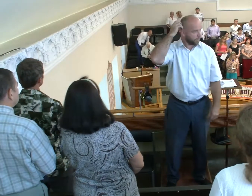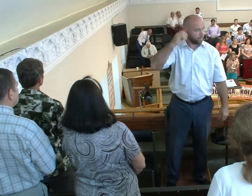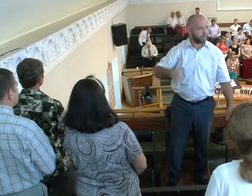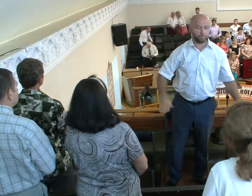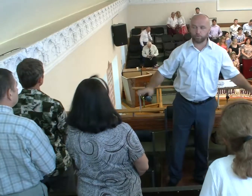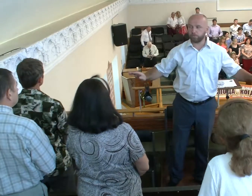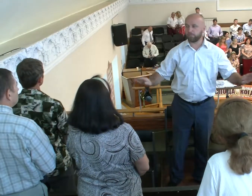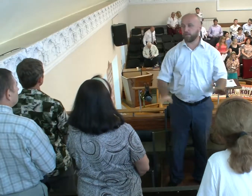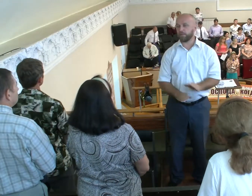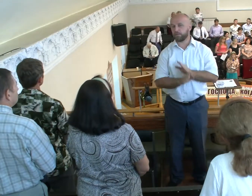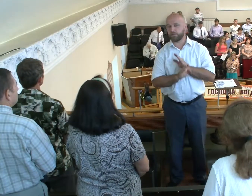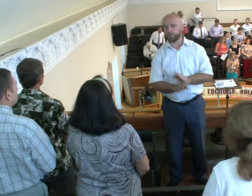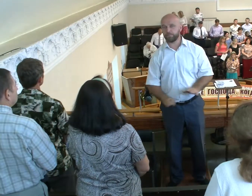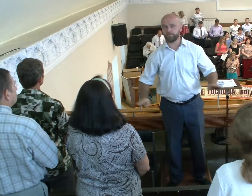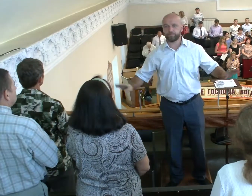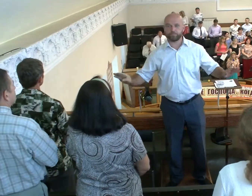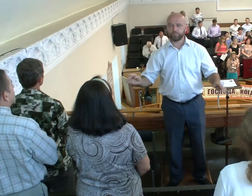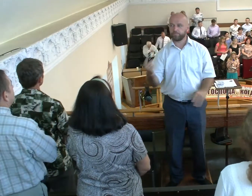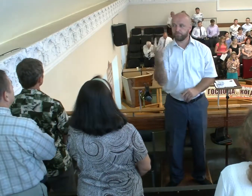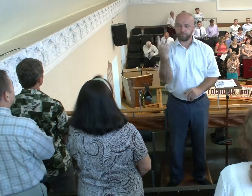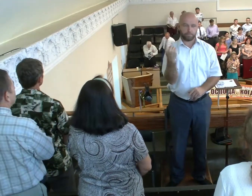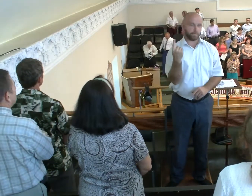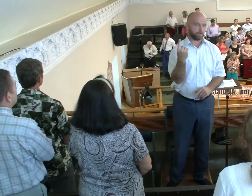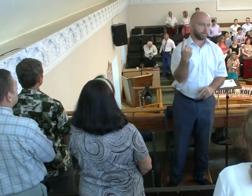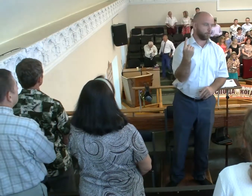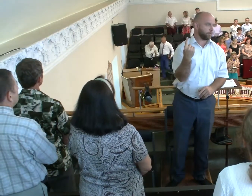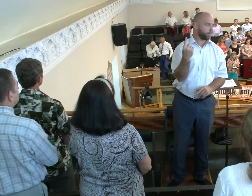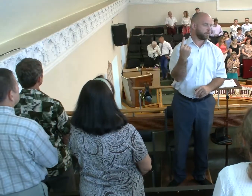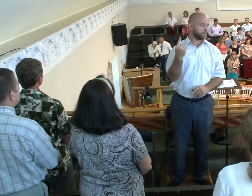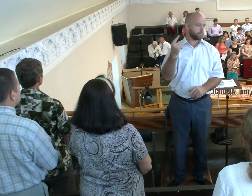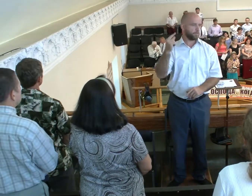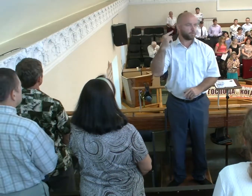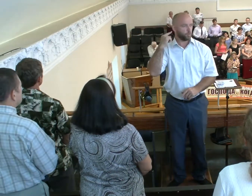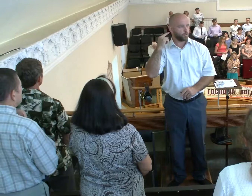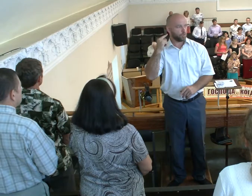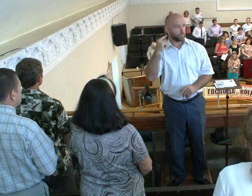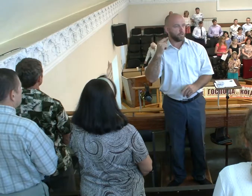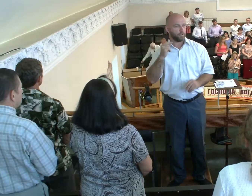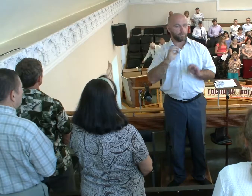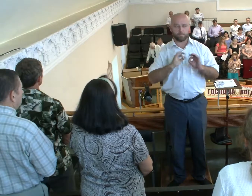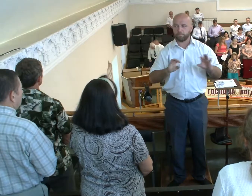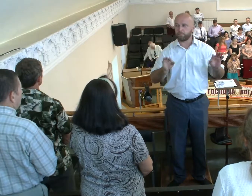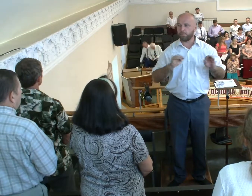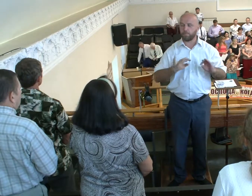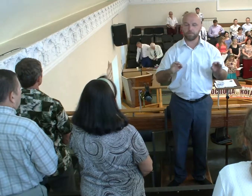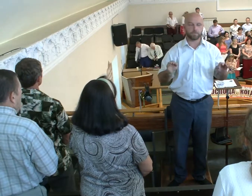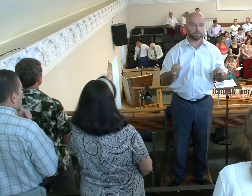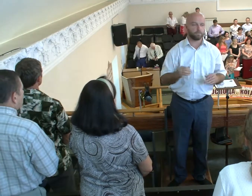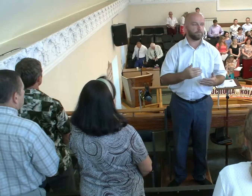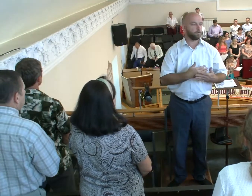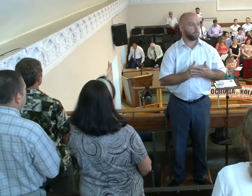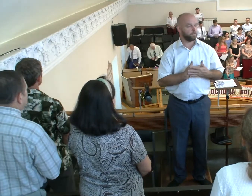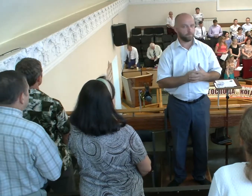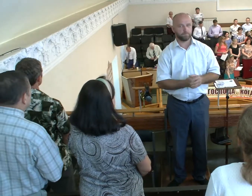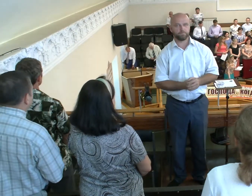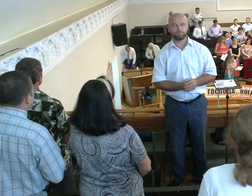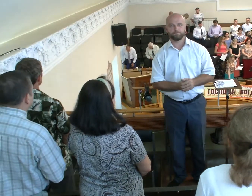Вместе из сборника номер один. Слушайте повесть любви в простоте, слушайте дивный рассказ.